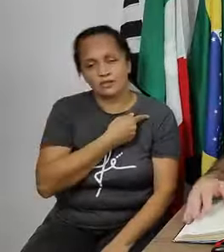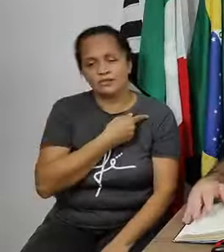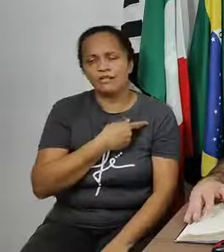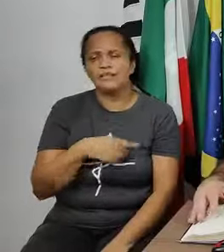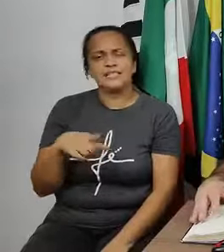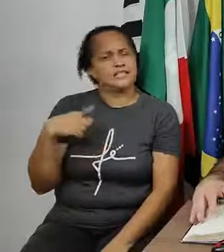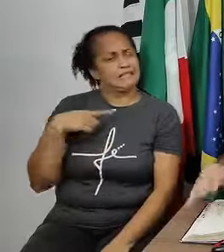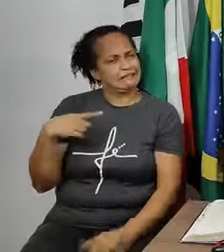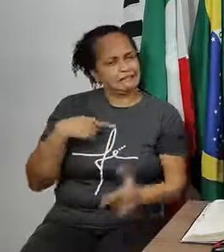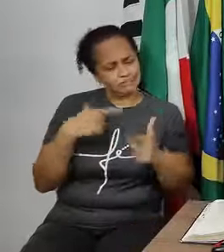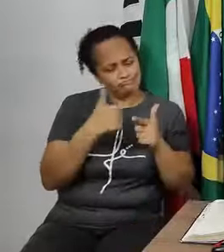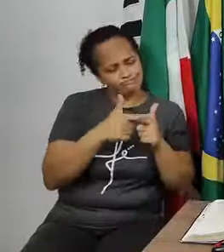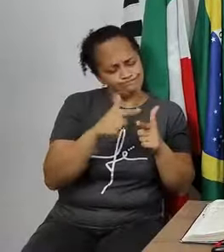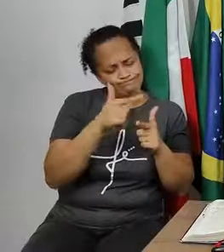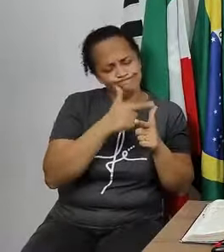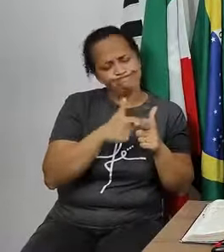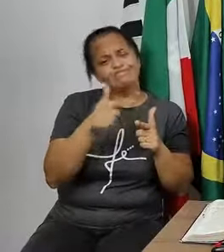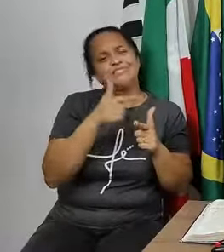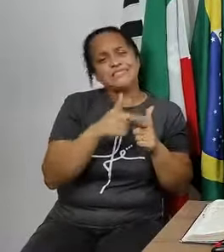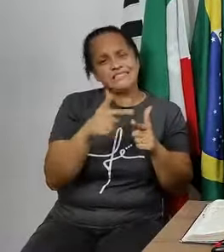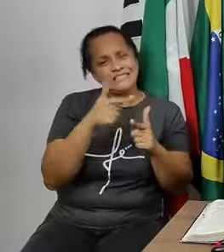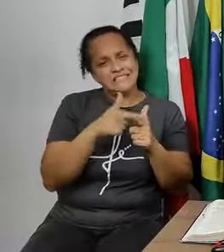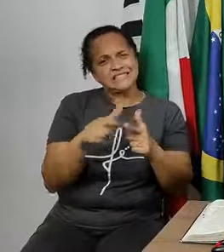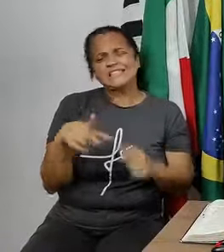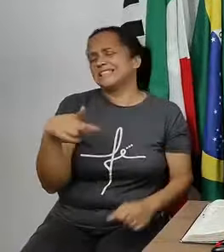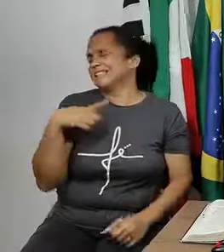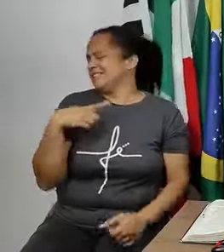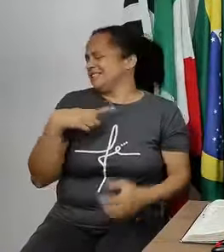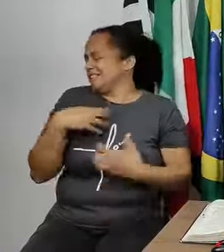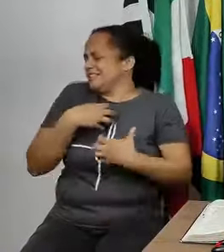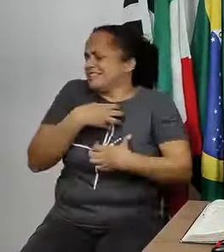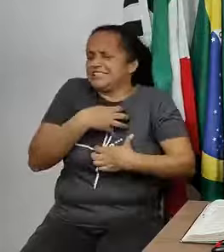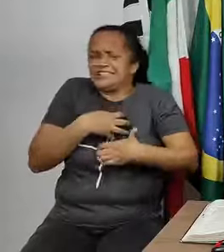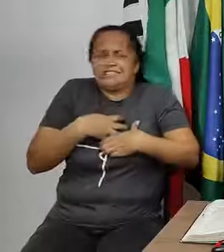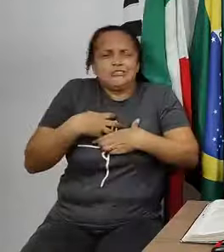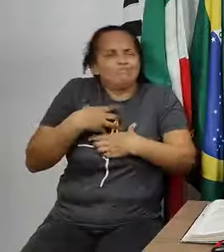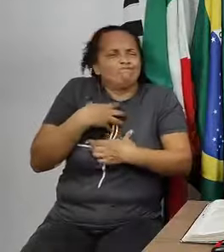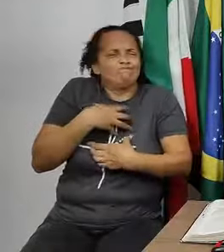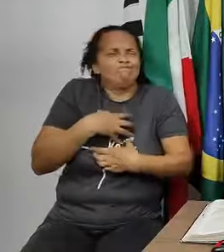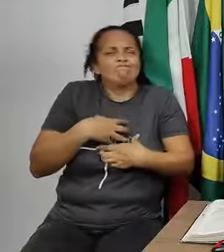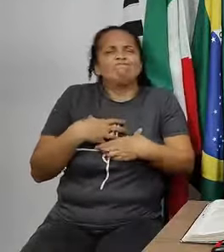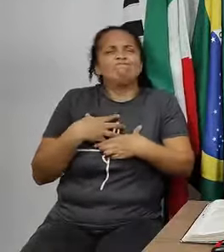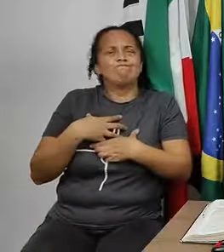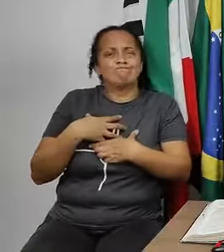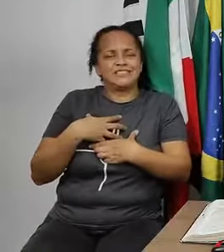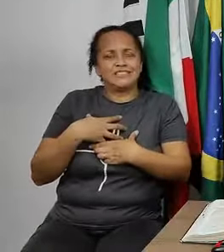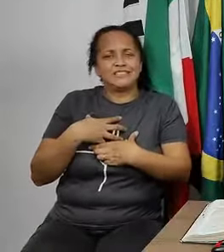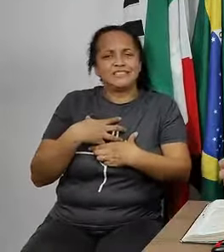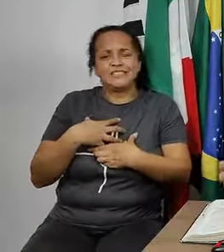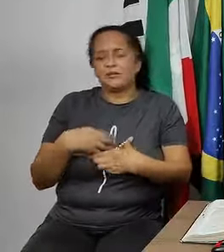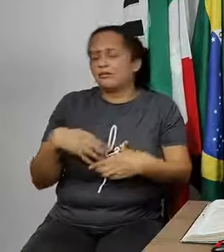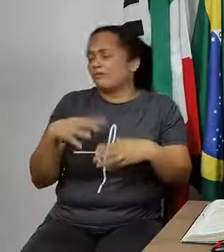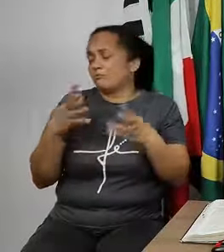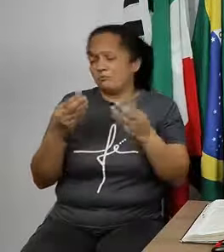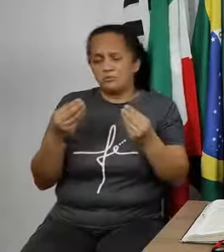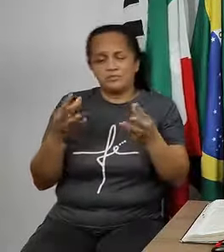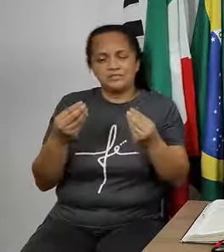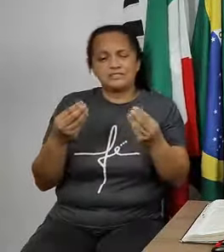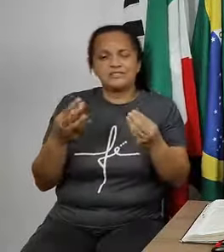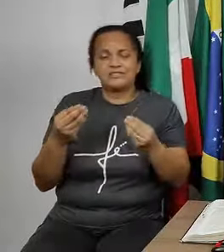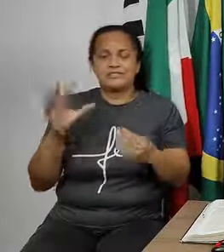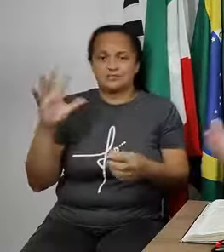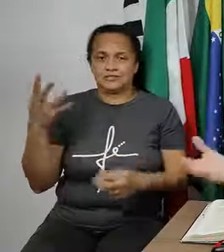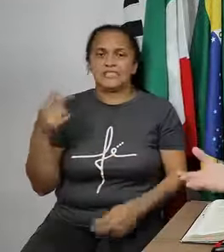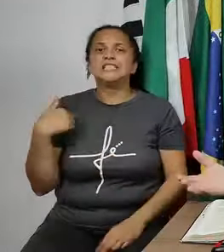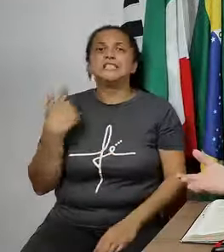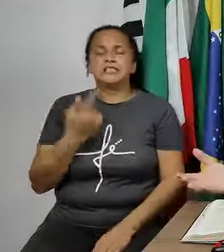estamos diante de uma situação que nos aflige, entendeu? Muitas vezes nós nos